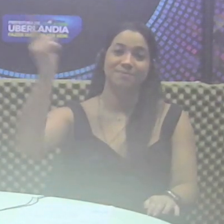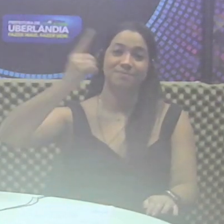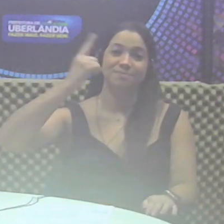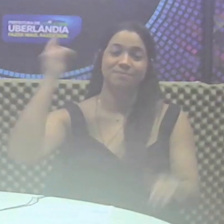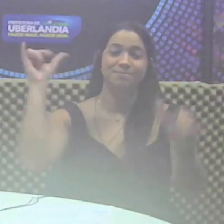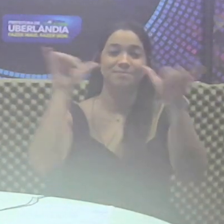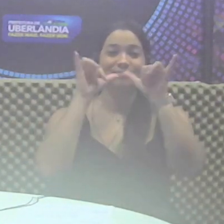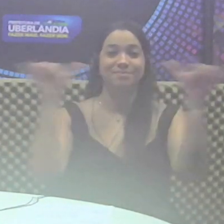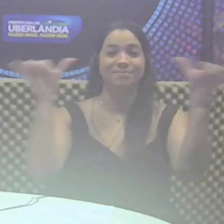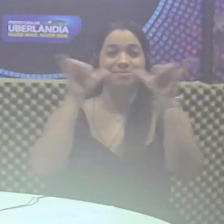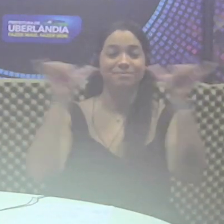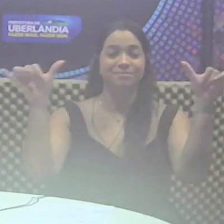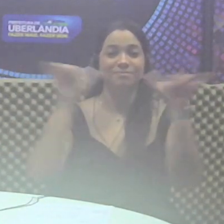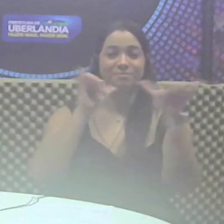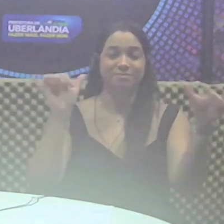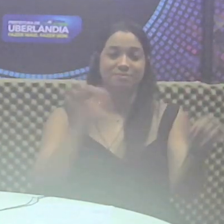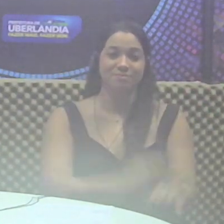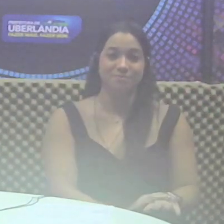Giro de notícias.